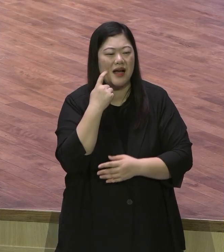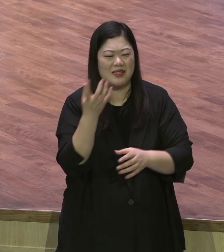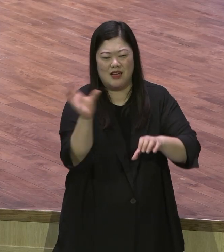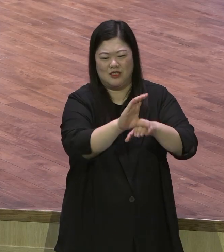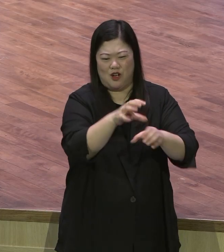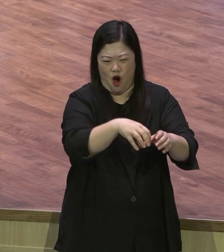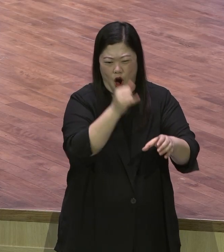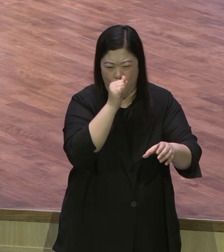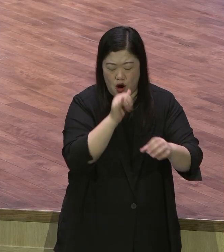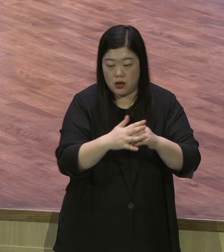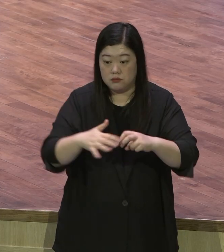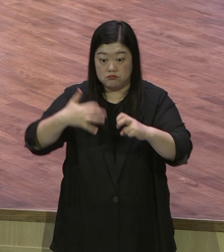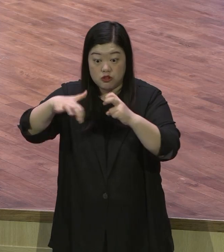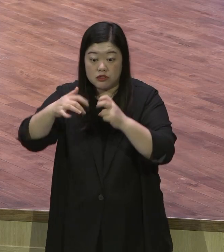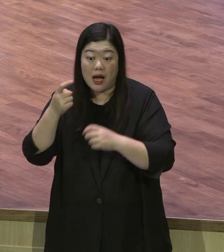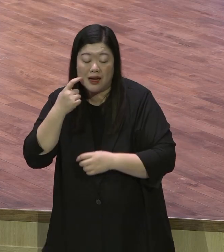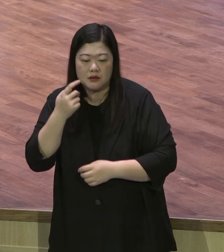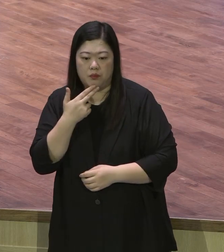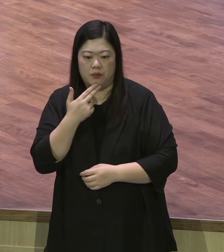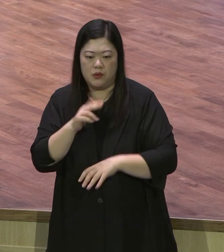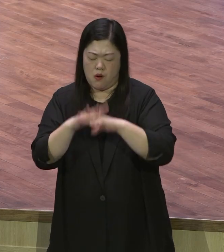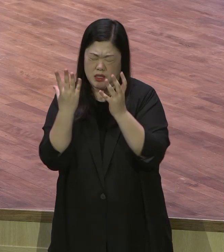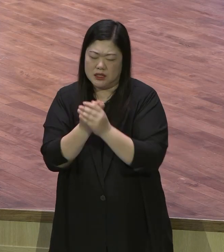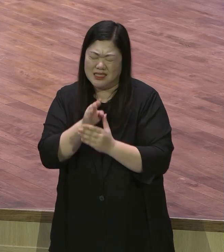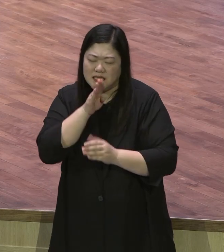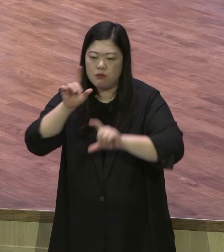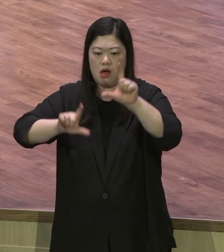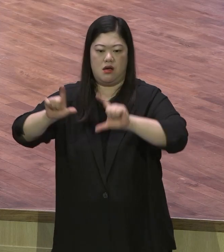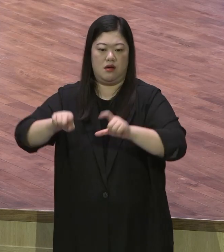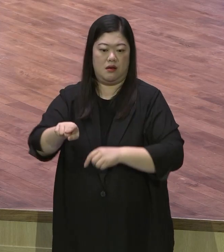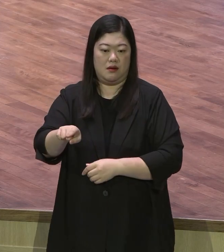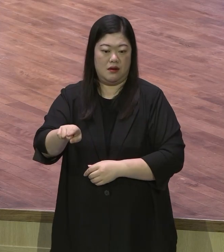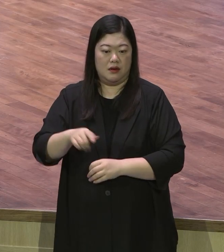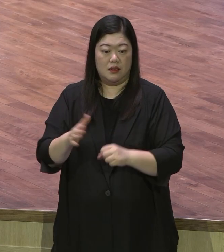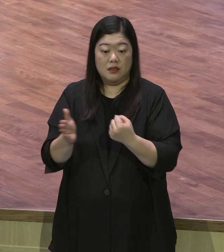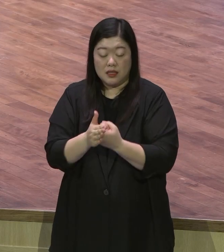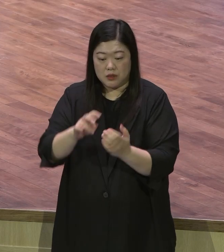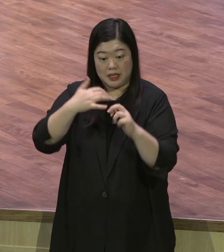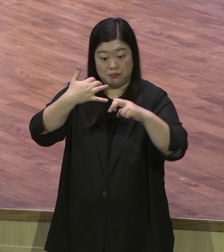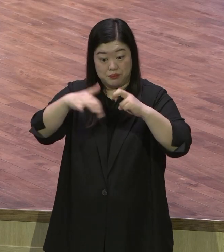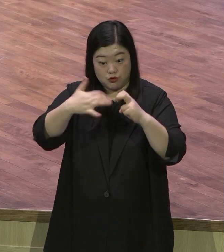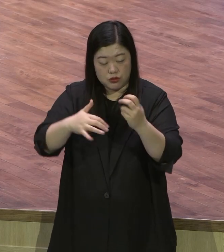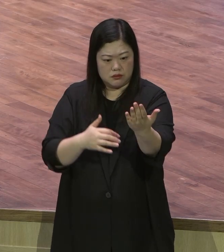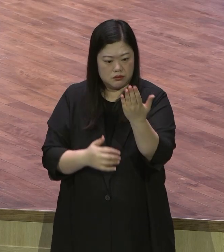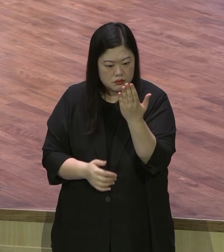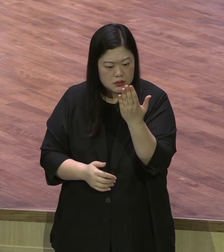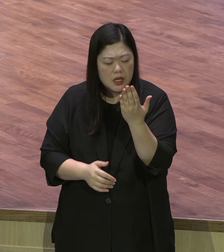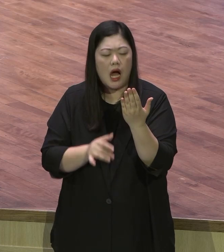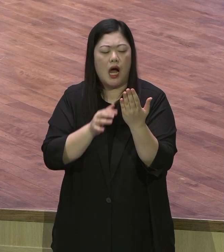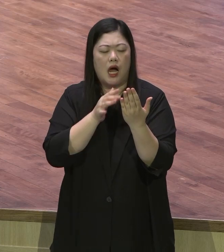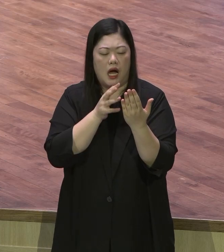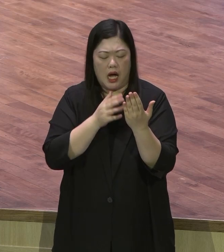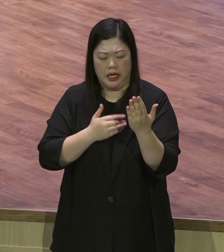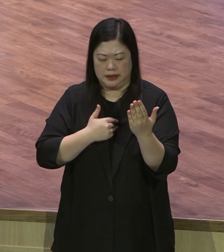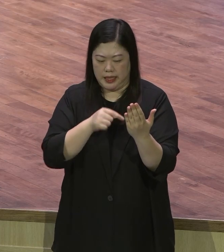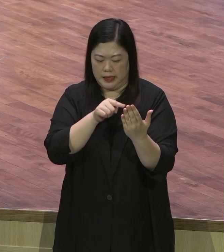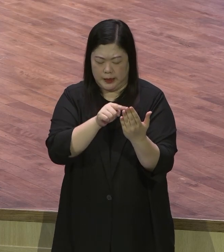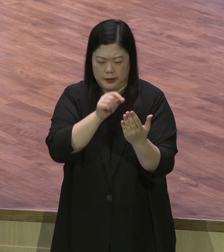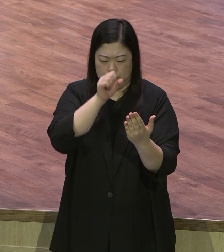말씀이 오답노트, 이 반면 교사로 삼아야 할 내용이라고 하면 신명기의